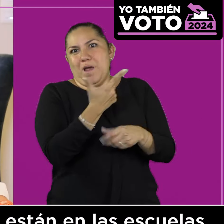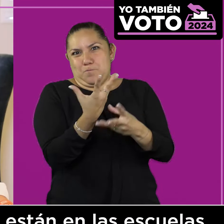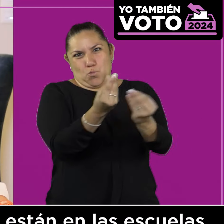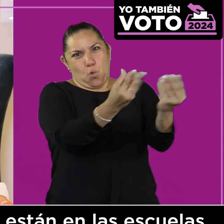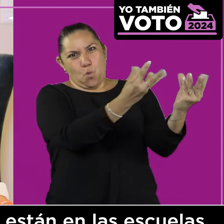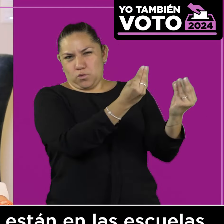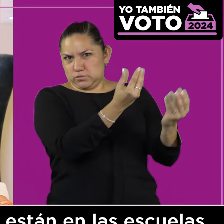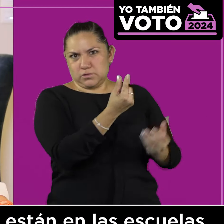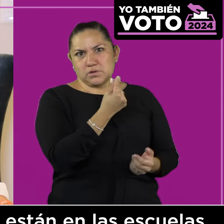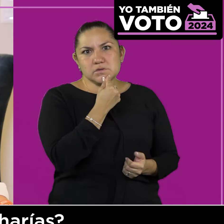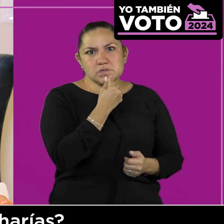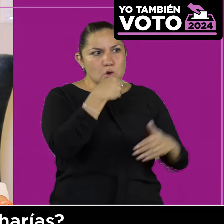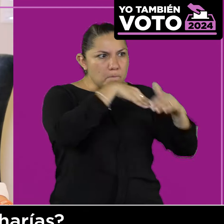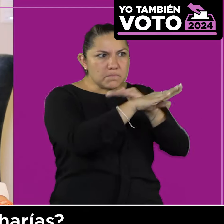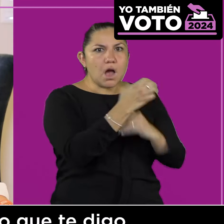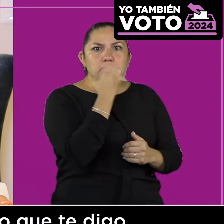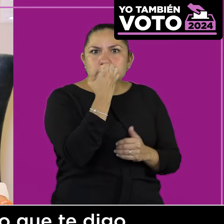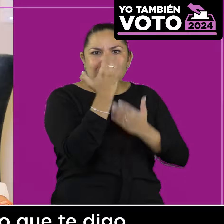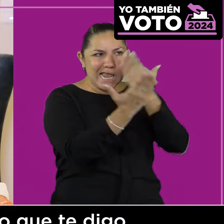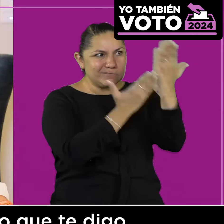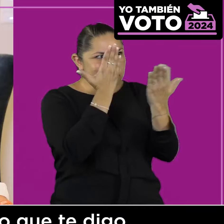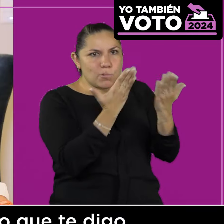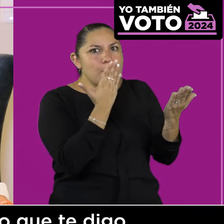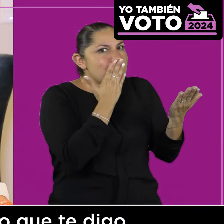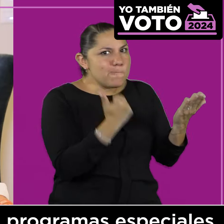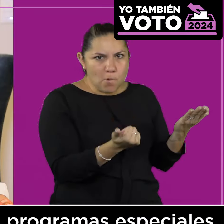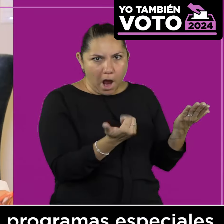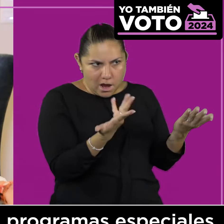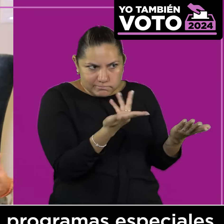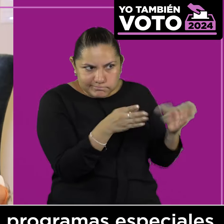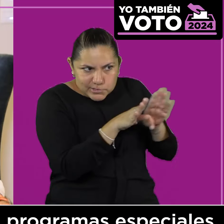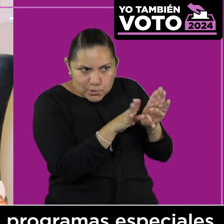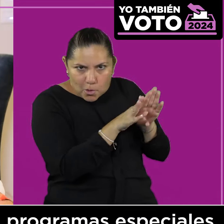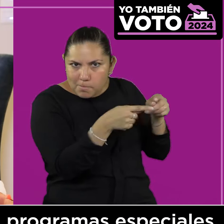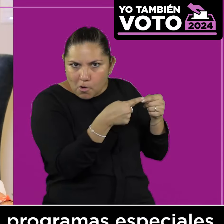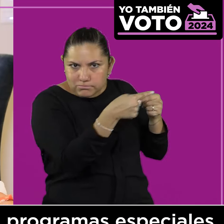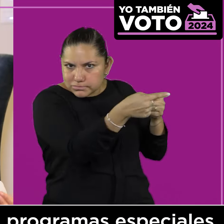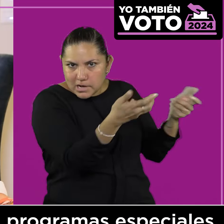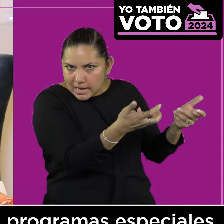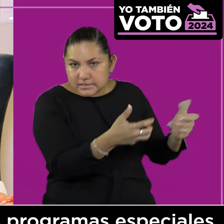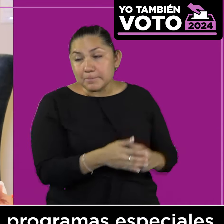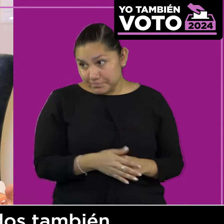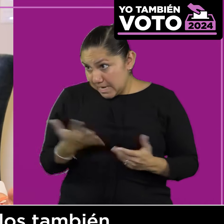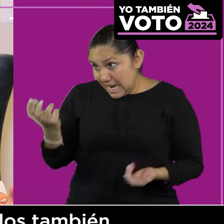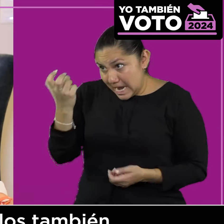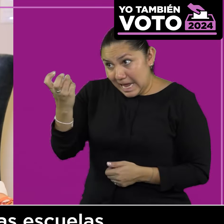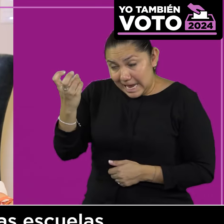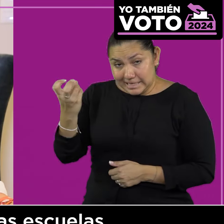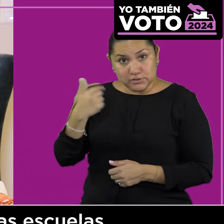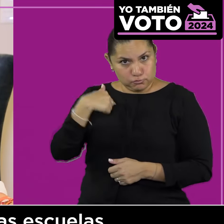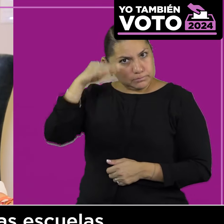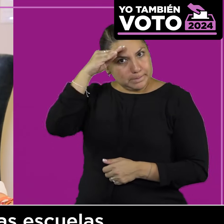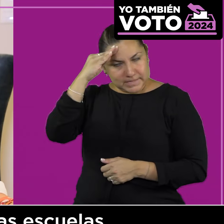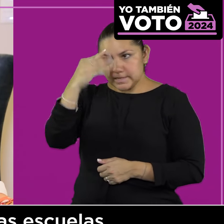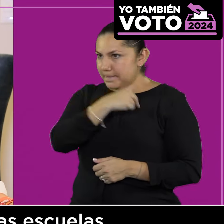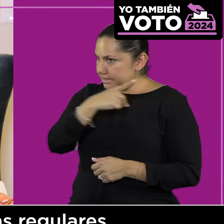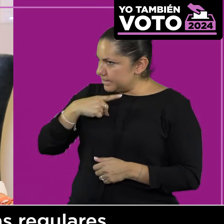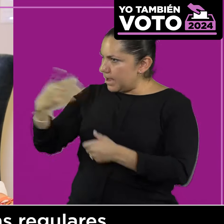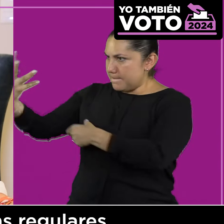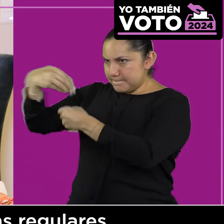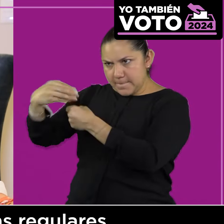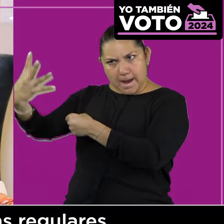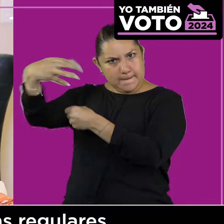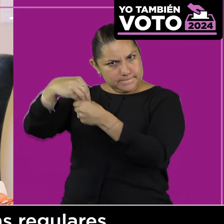discapacidad no están en las escuelas queas No pues es lo que te digo hay que incluirlos con programas especiales para que ellos también lleguen a las escuelas es